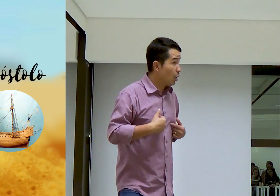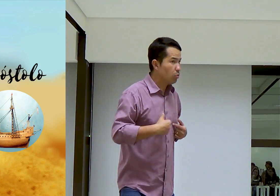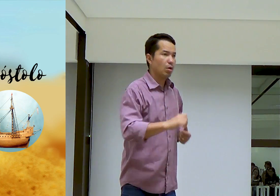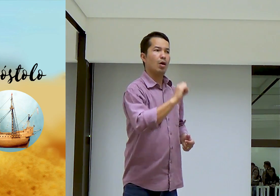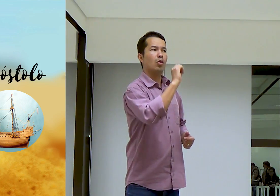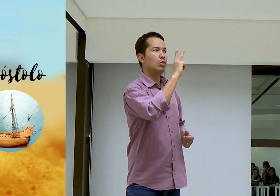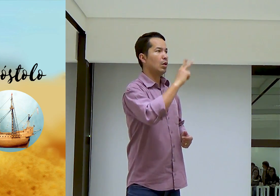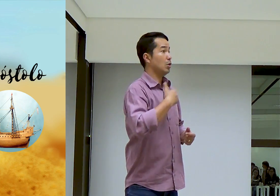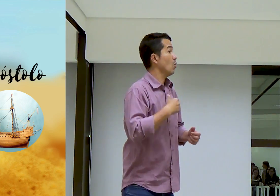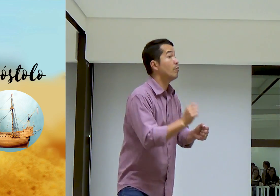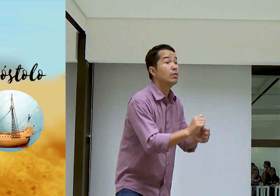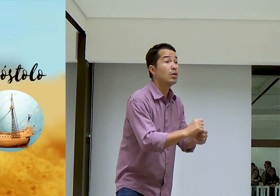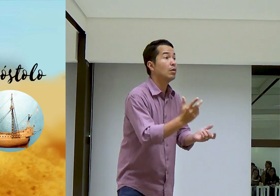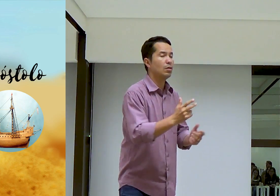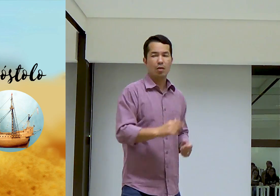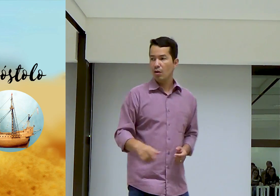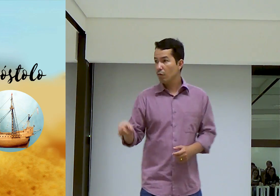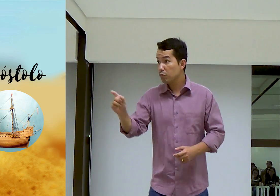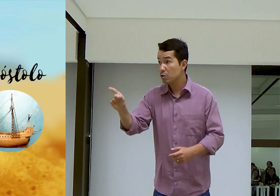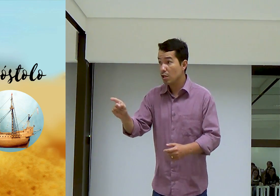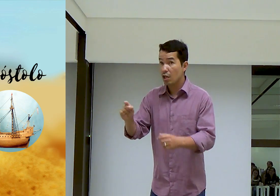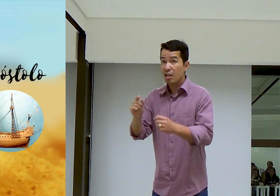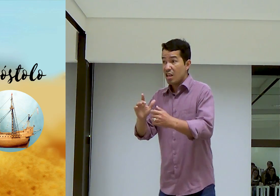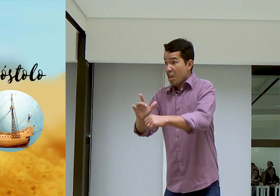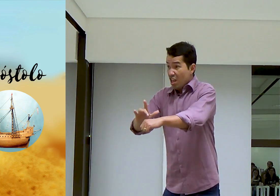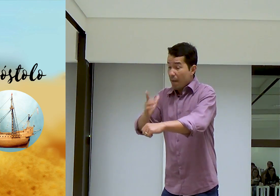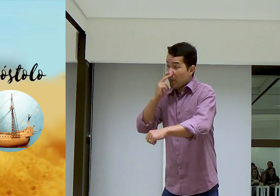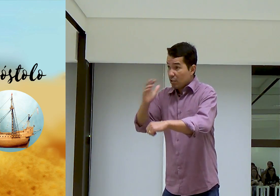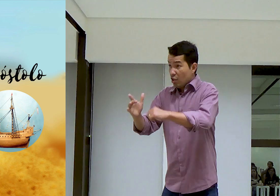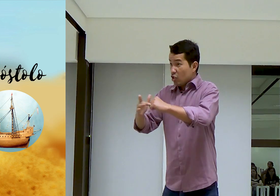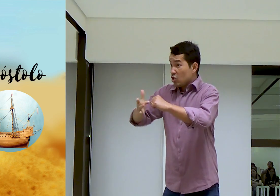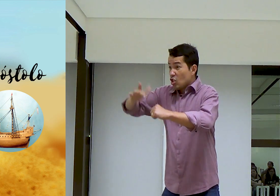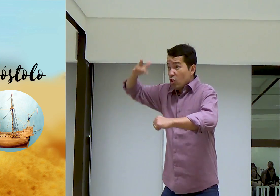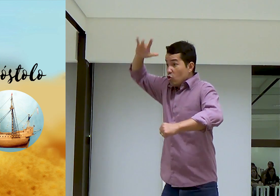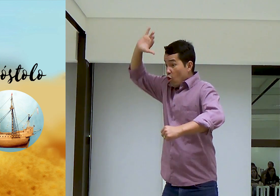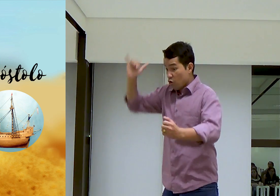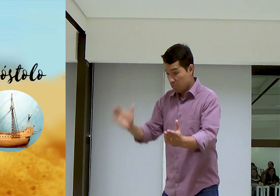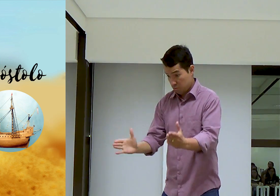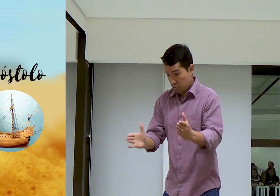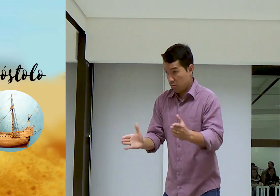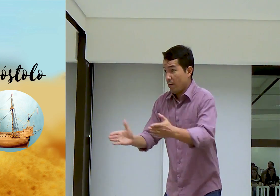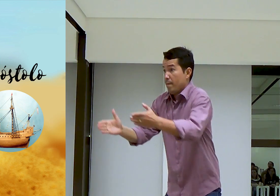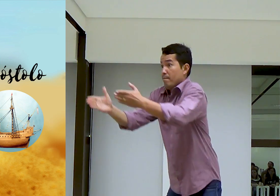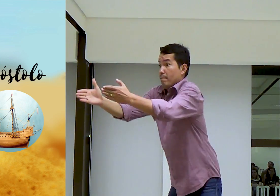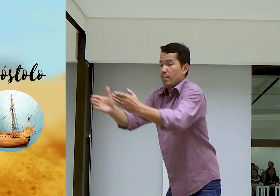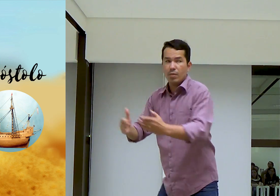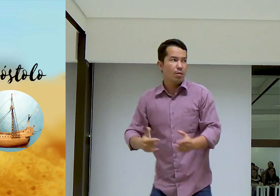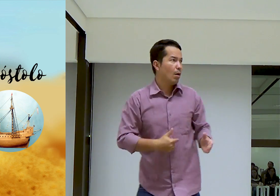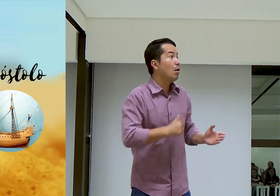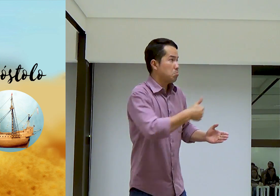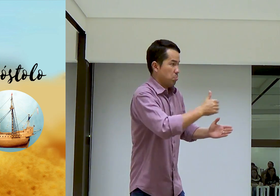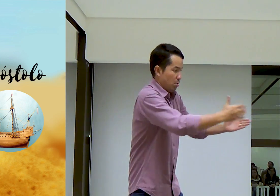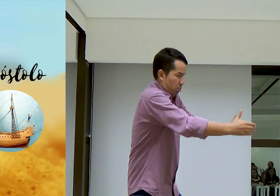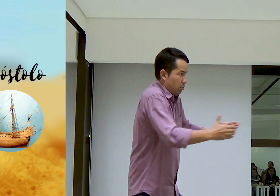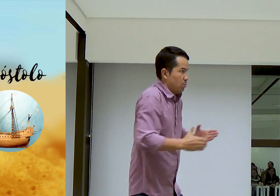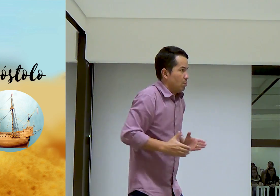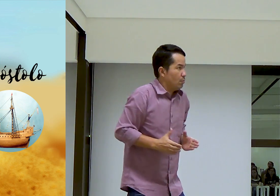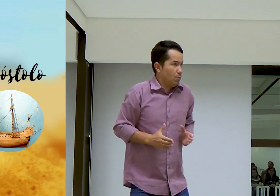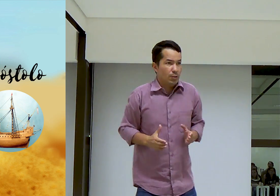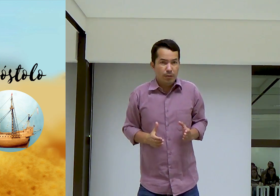ah, você é um apóstolo, mas o que você tem que fazer? Você tem os tesouros para guardar, você tem que